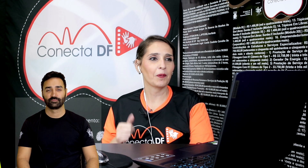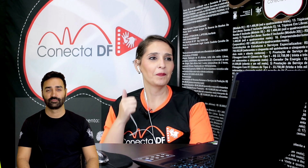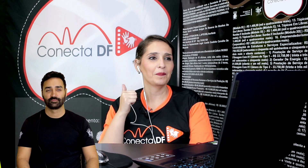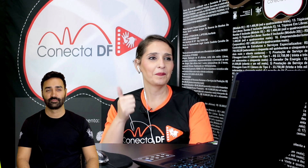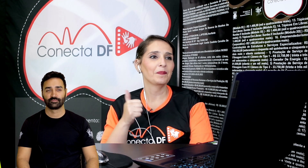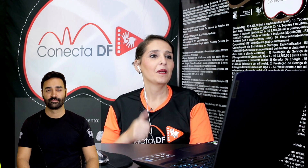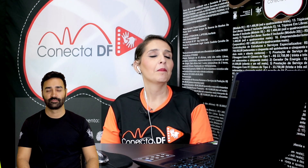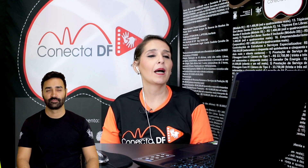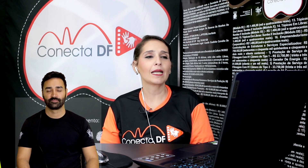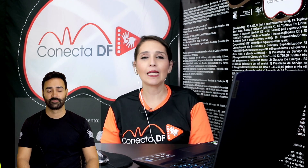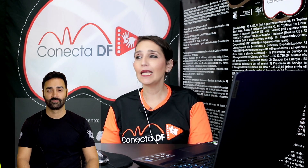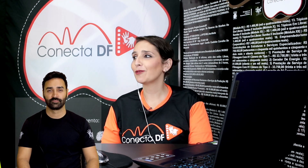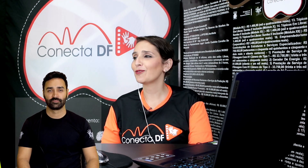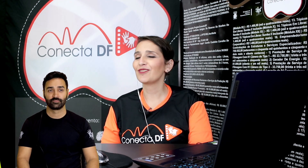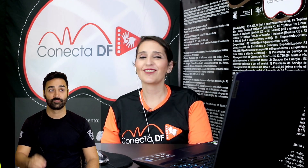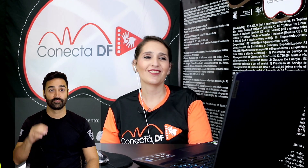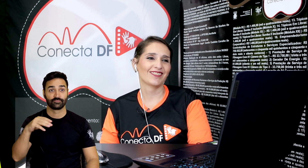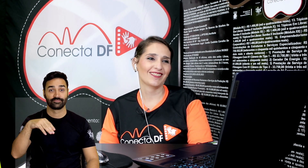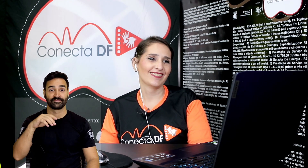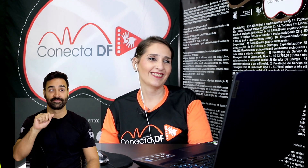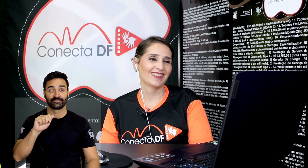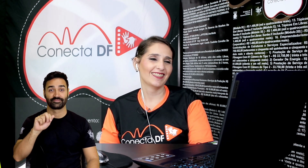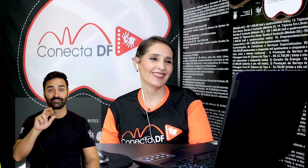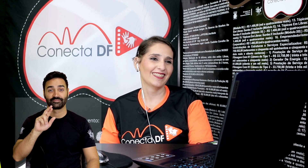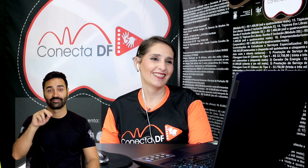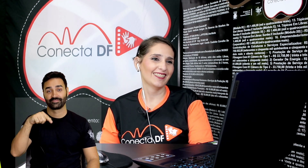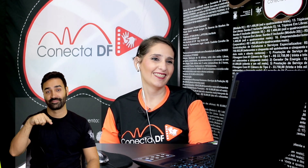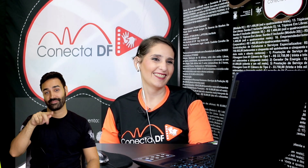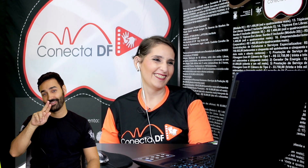Tá bom? Marquinhos. Tá bom.